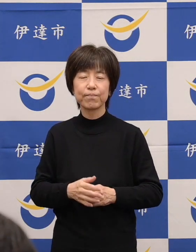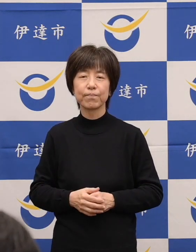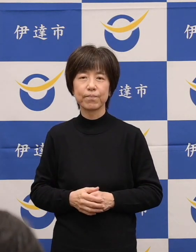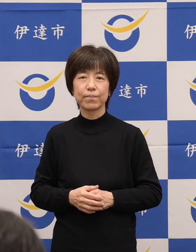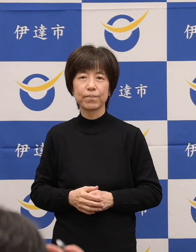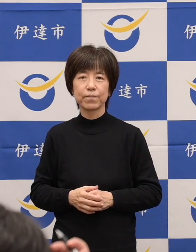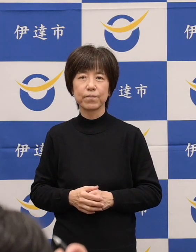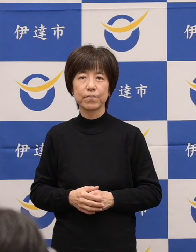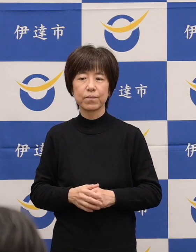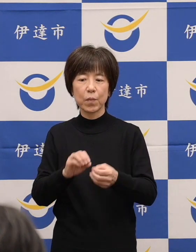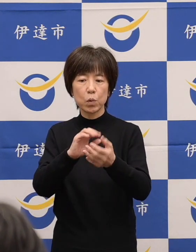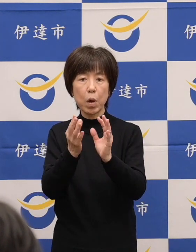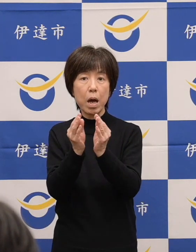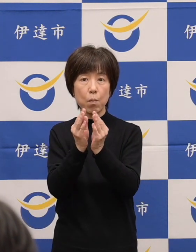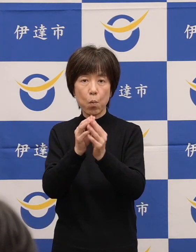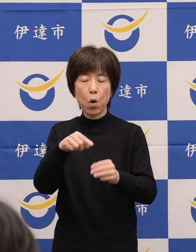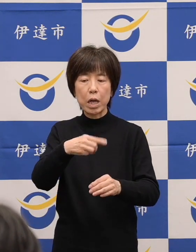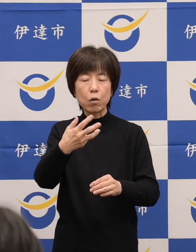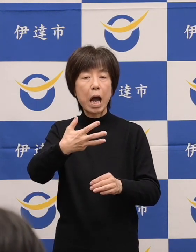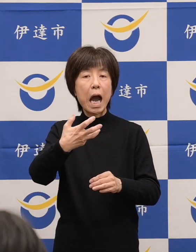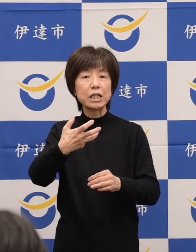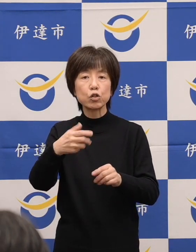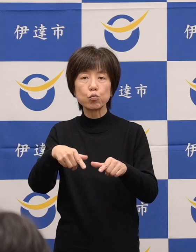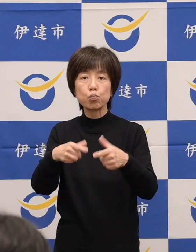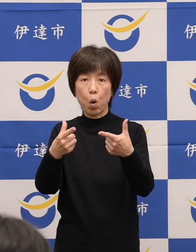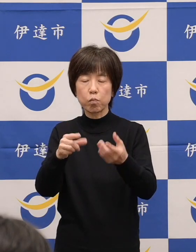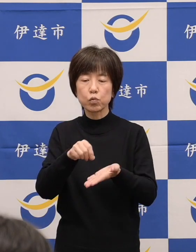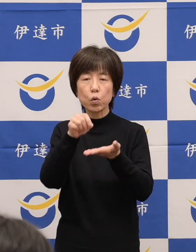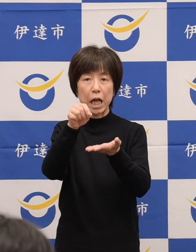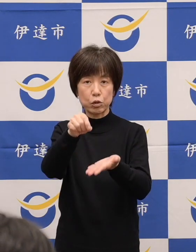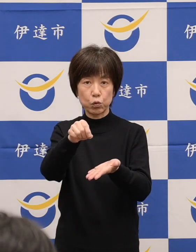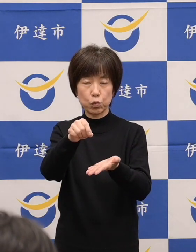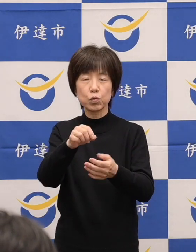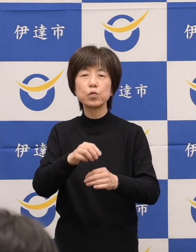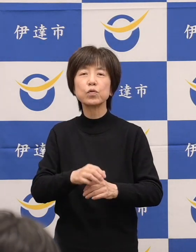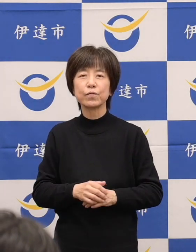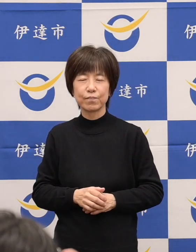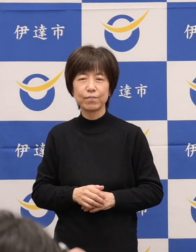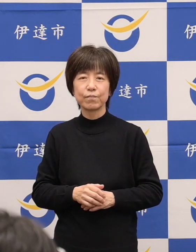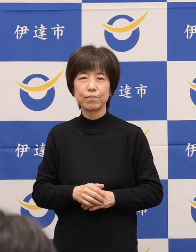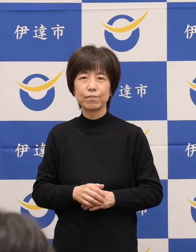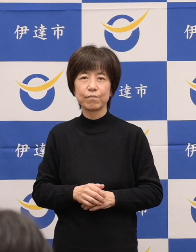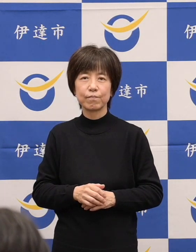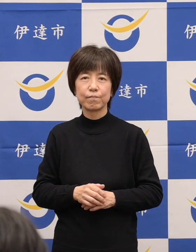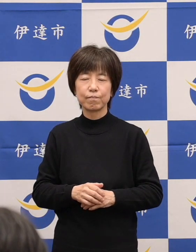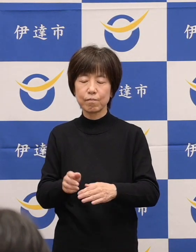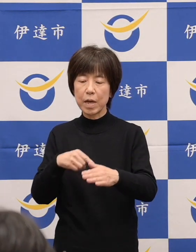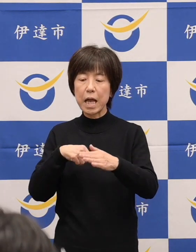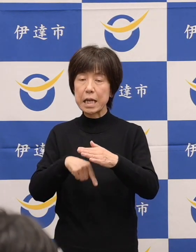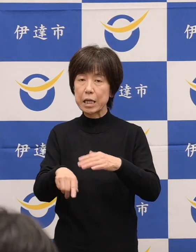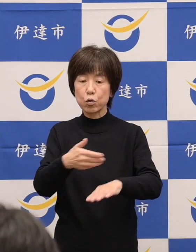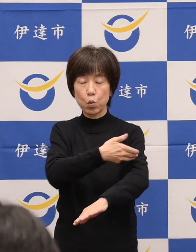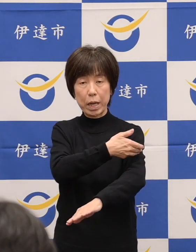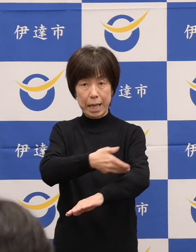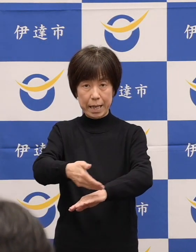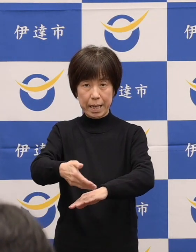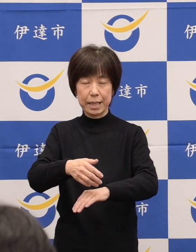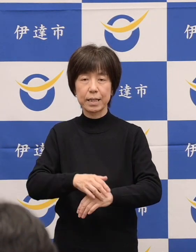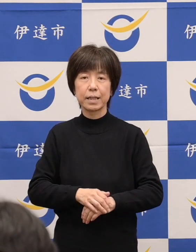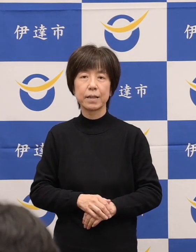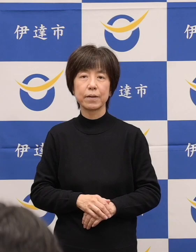でこの花桃180本を 贈呈することになった経緯であります